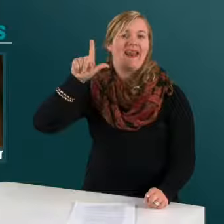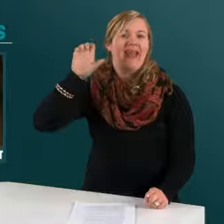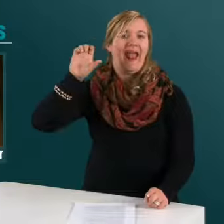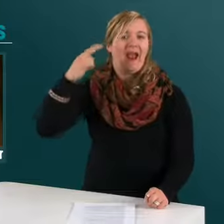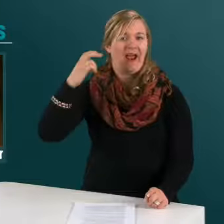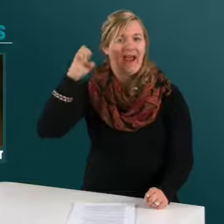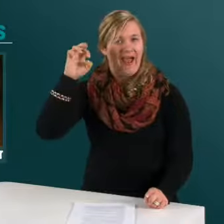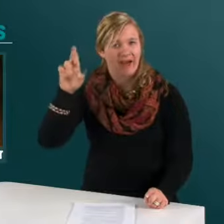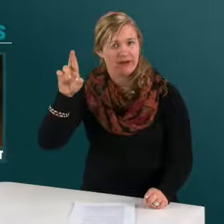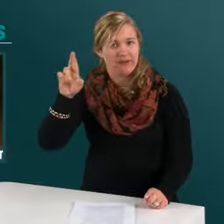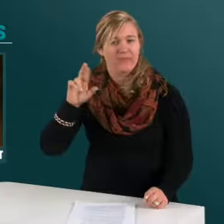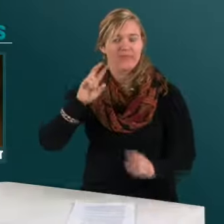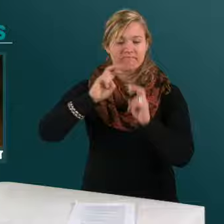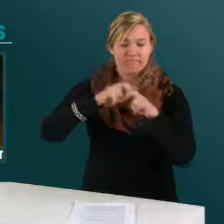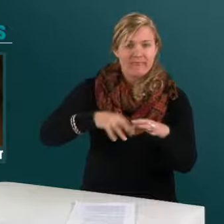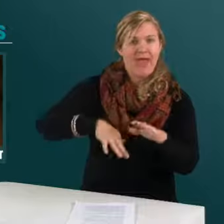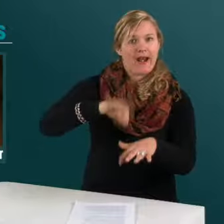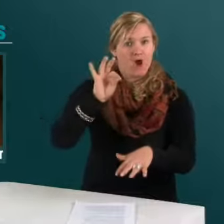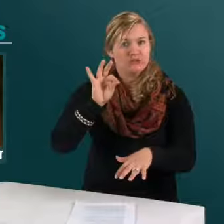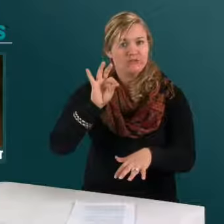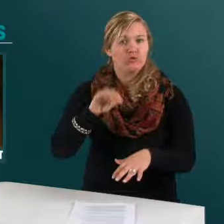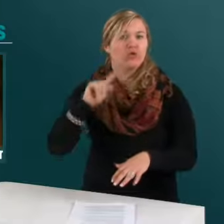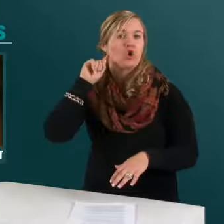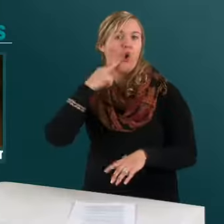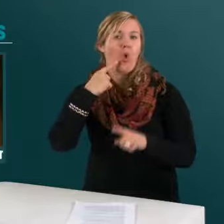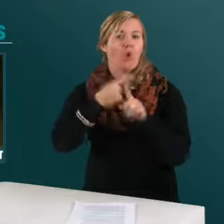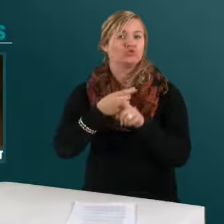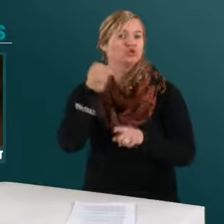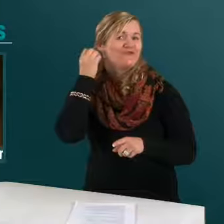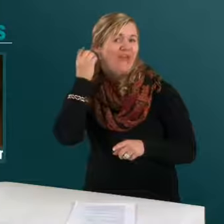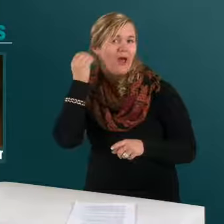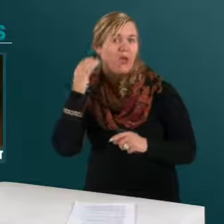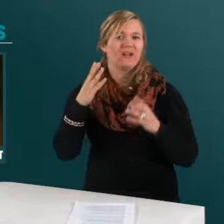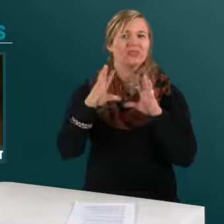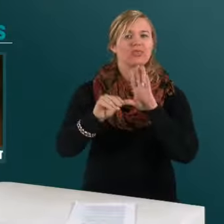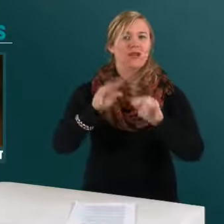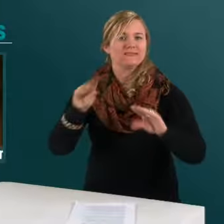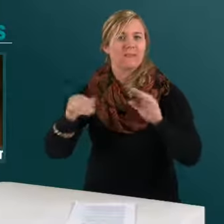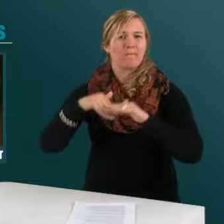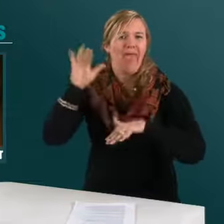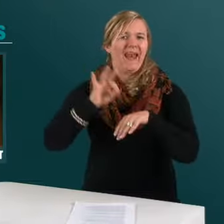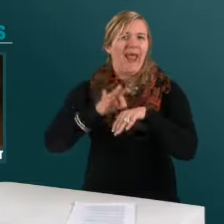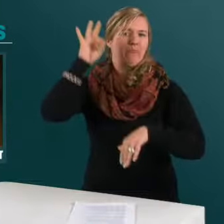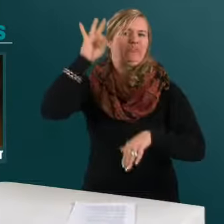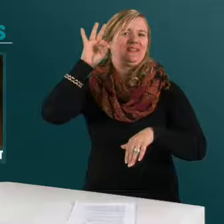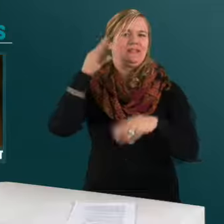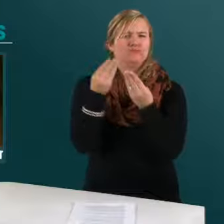fanden heraus dass gehörlose und schwerhörige personen gegenüber hörenden personen über einen